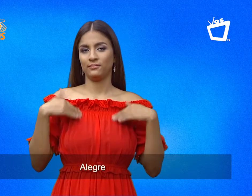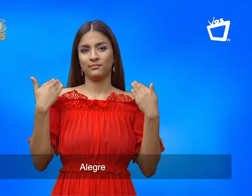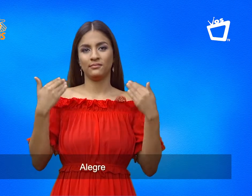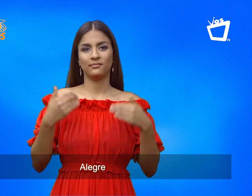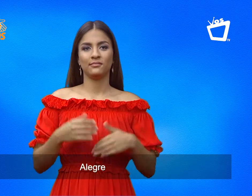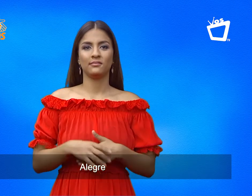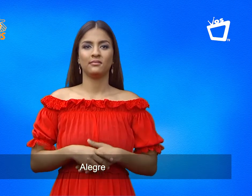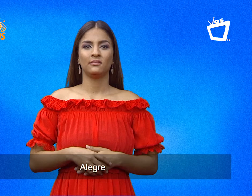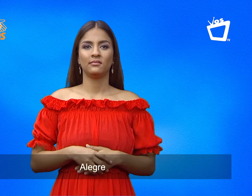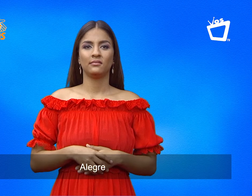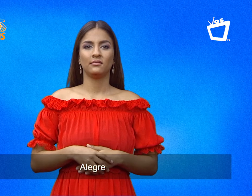alegre